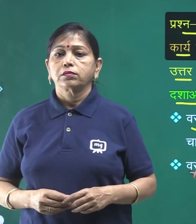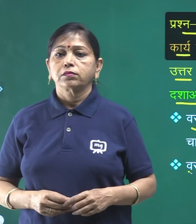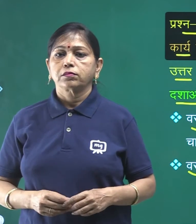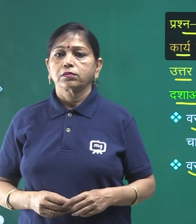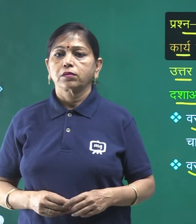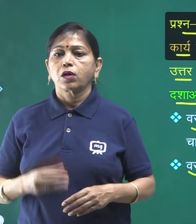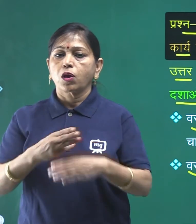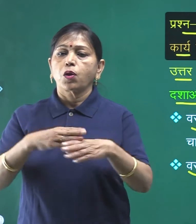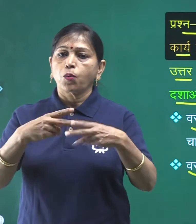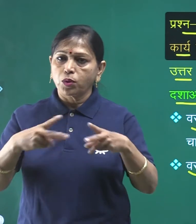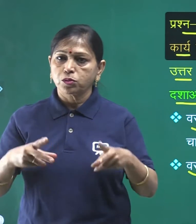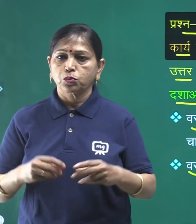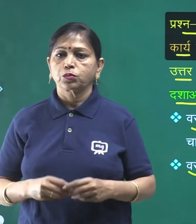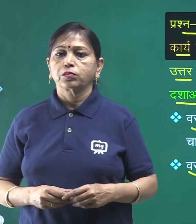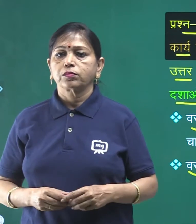वस्तु